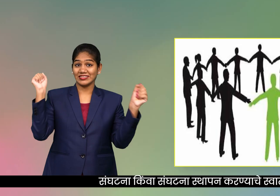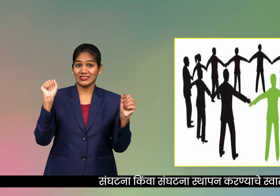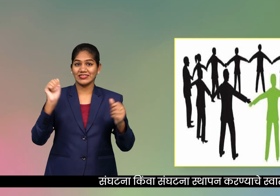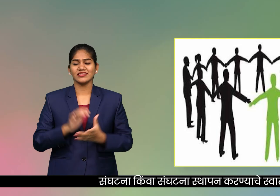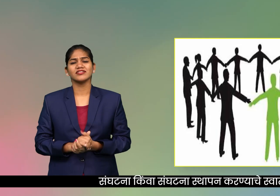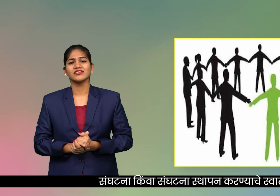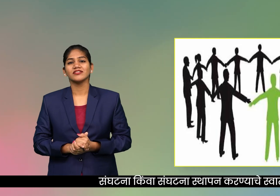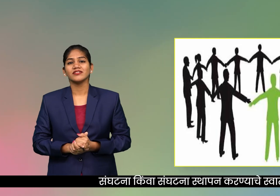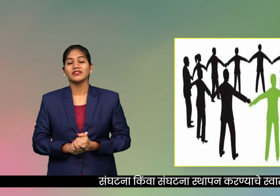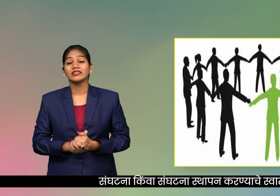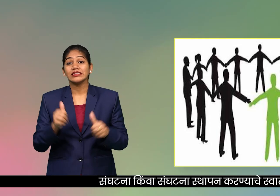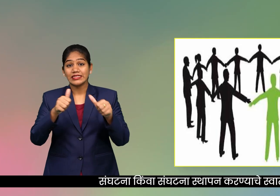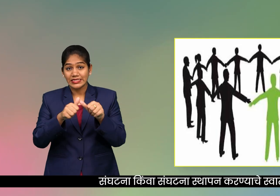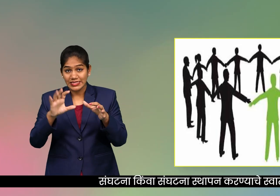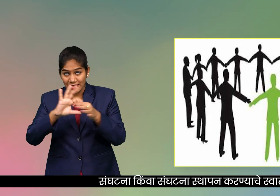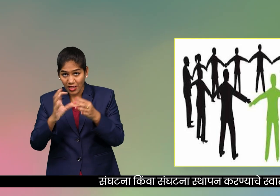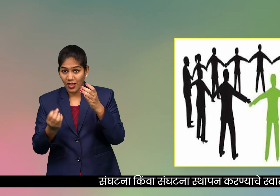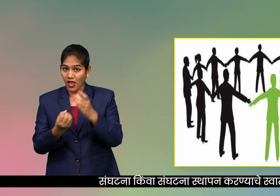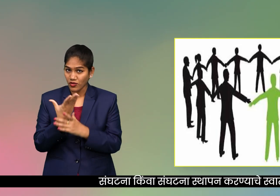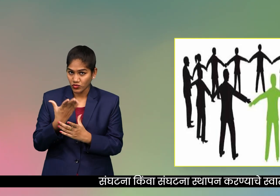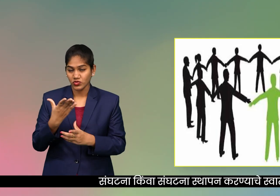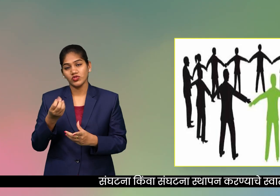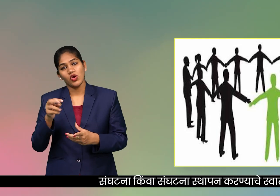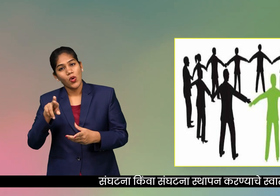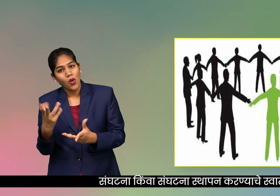संघटना किंवा संघटना स्थापना करण्याचे स्वातंत्र्य.